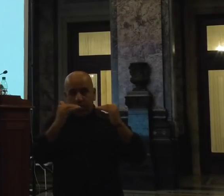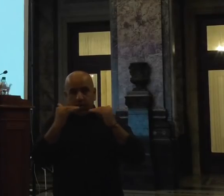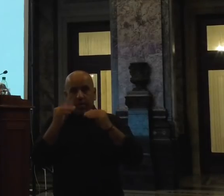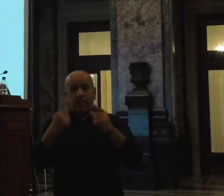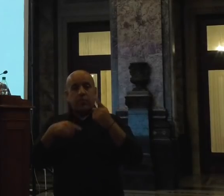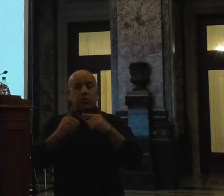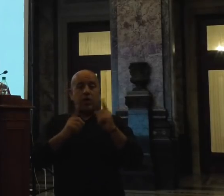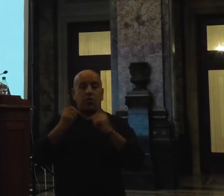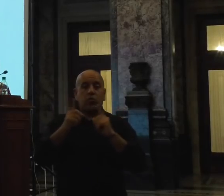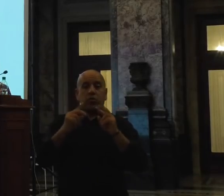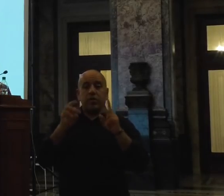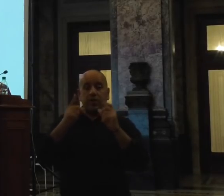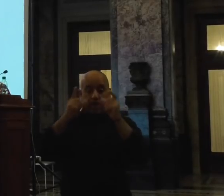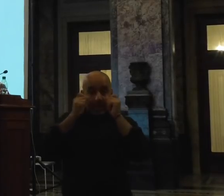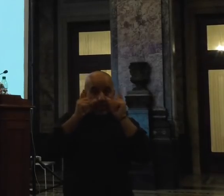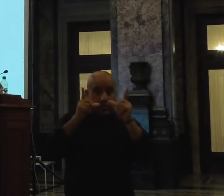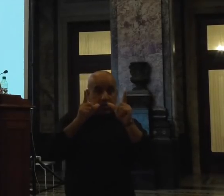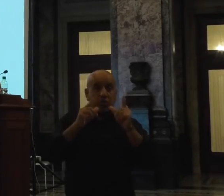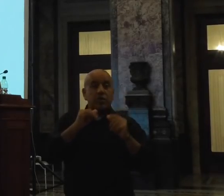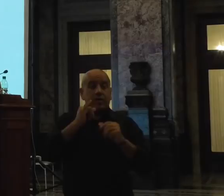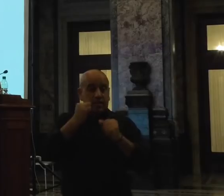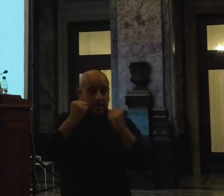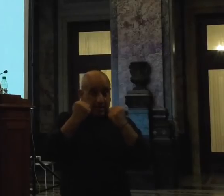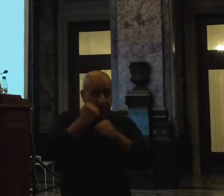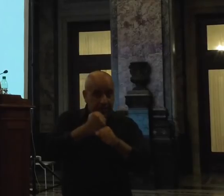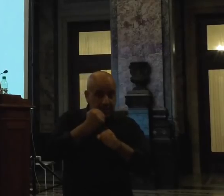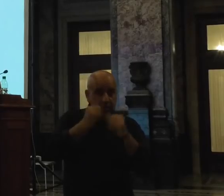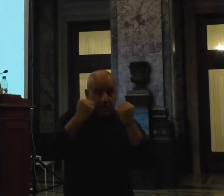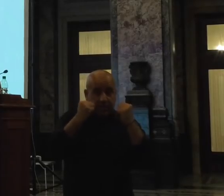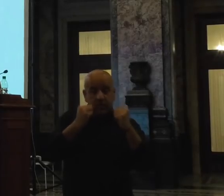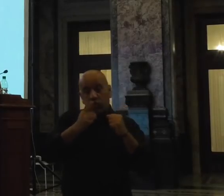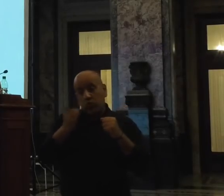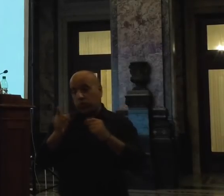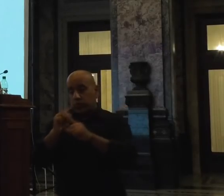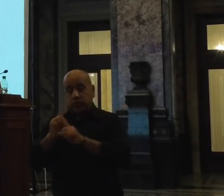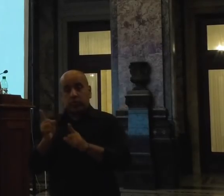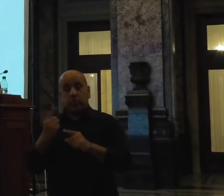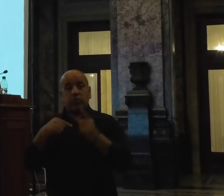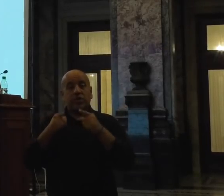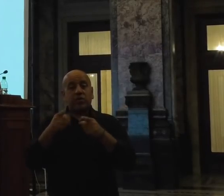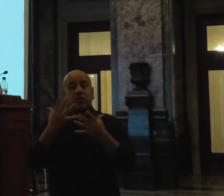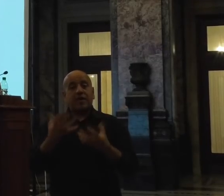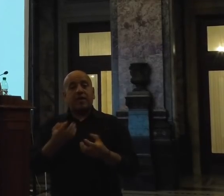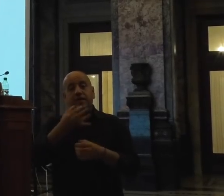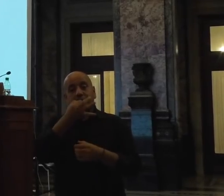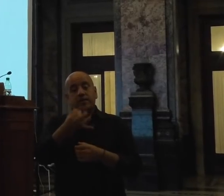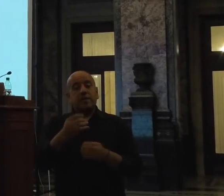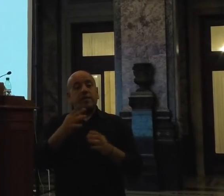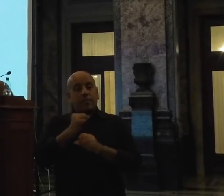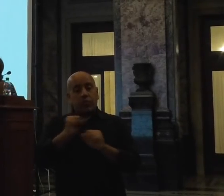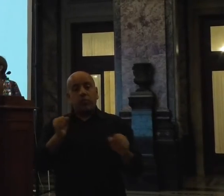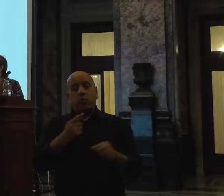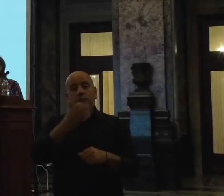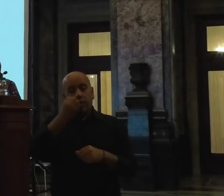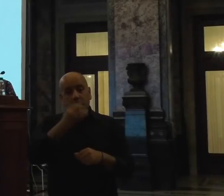unos estamos manipulando la atención y en otros no. Entonces, esto indica que podemos mejorar